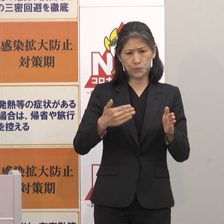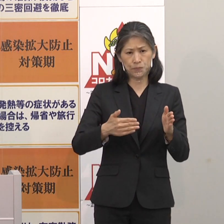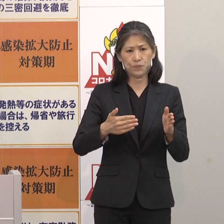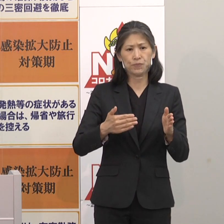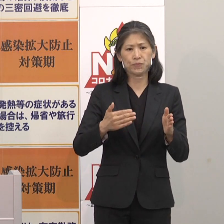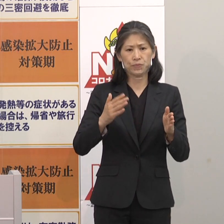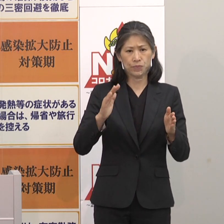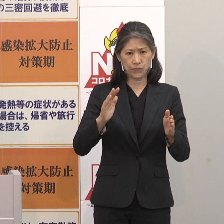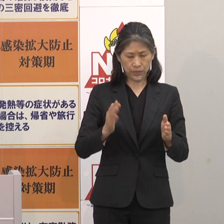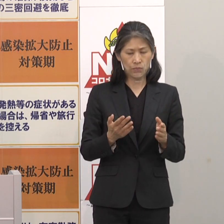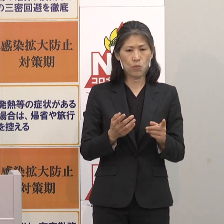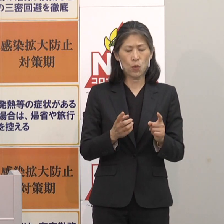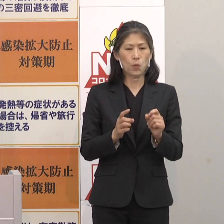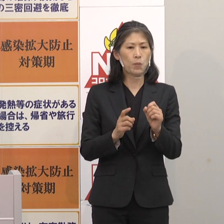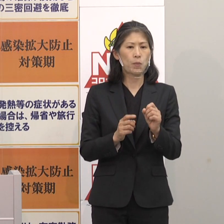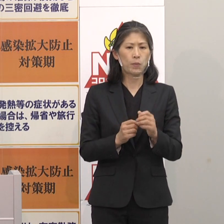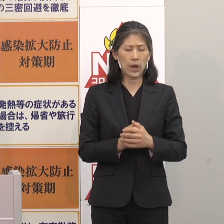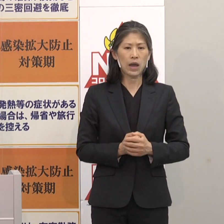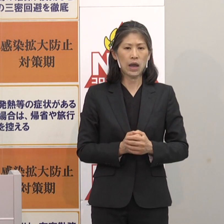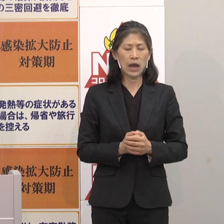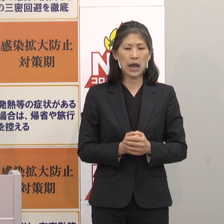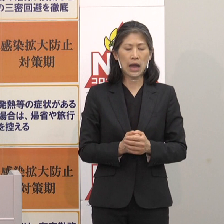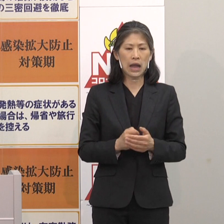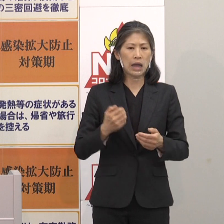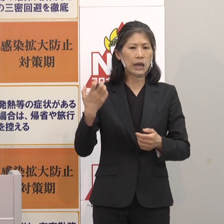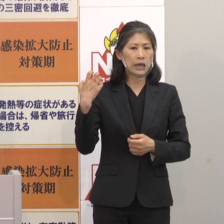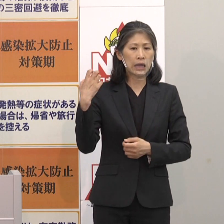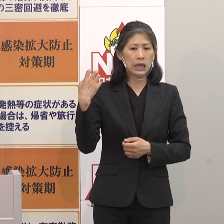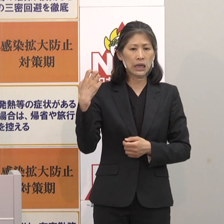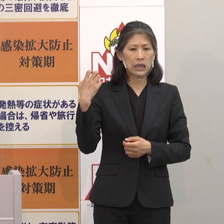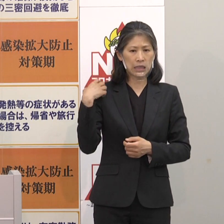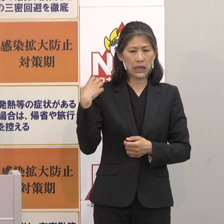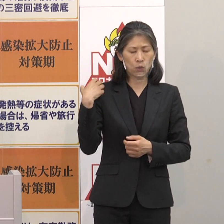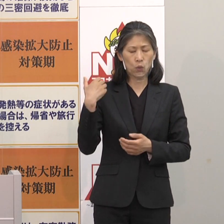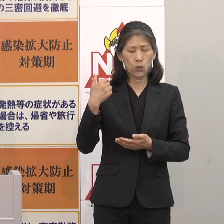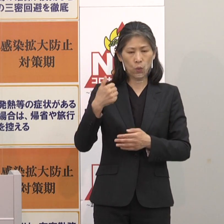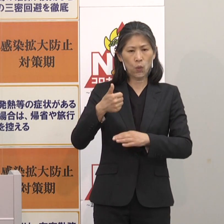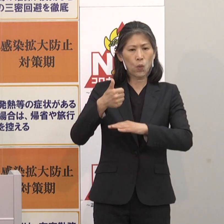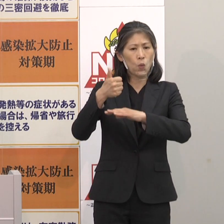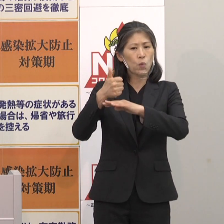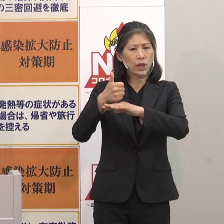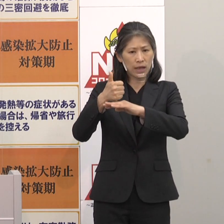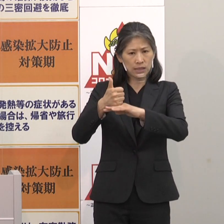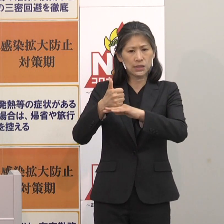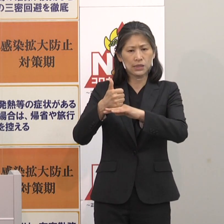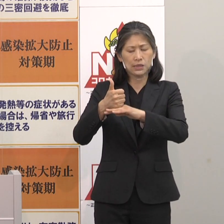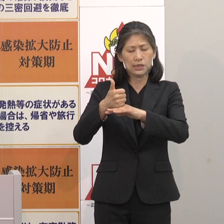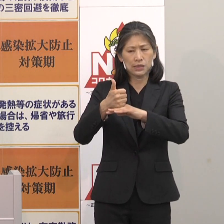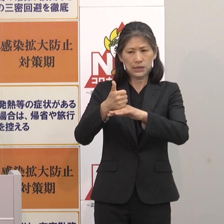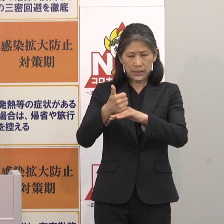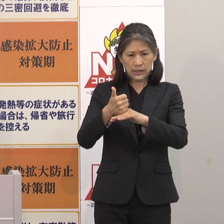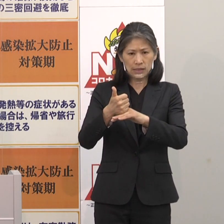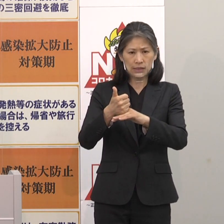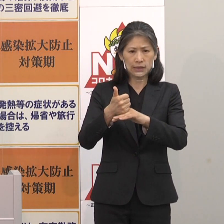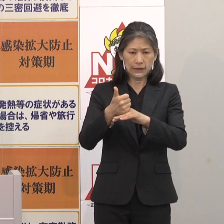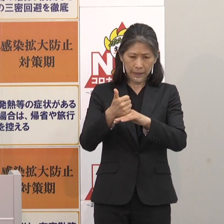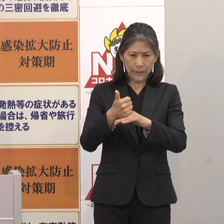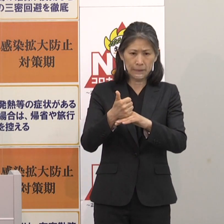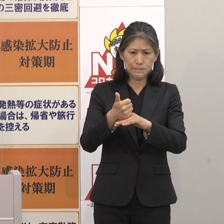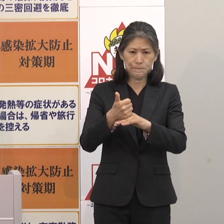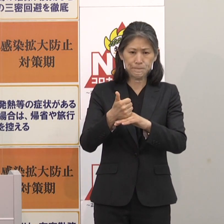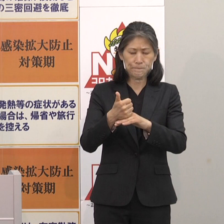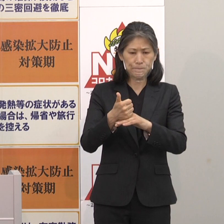焦点が当たっておりますので、大臣の担当の区分というようなものがどうなるかはまだ決ま